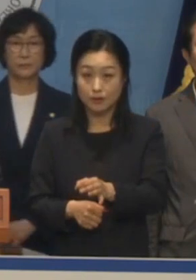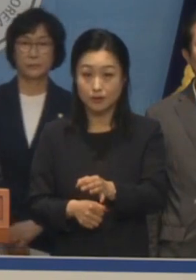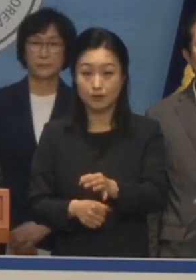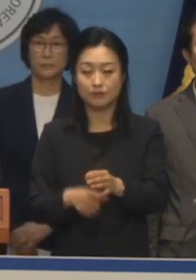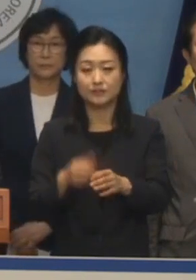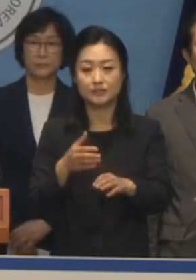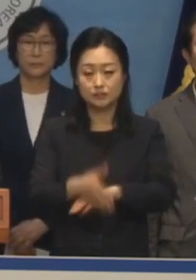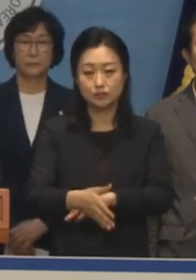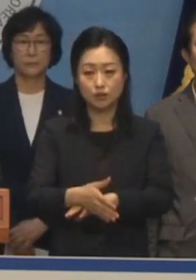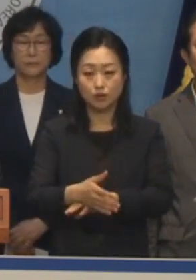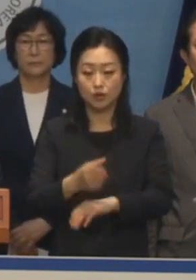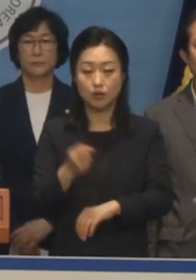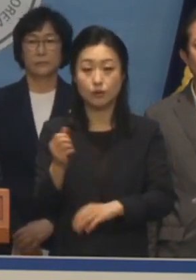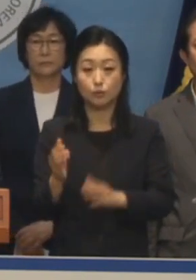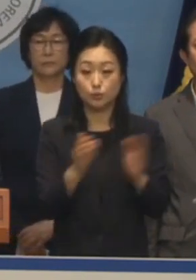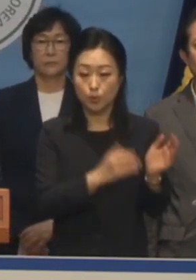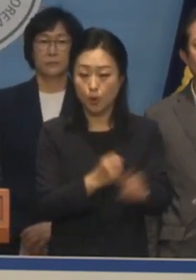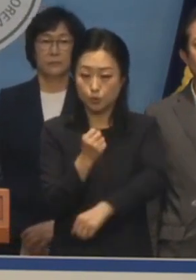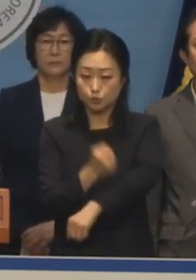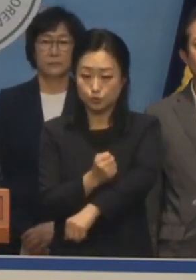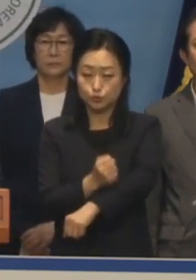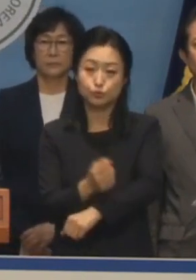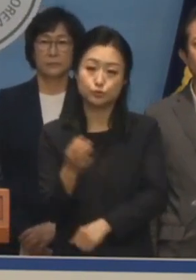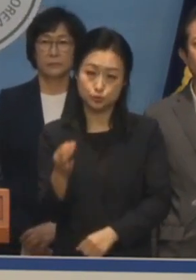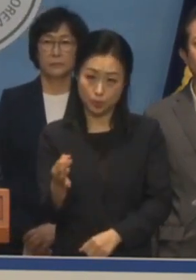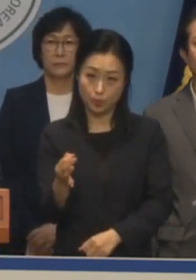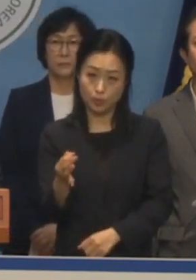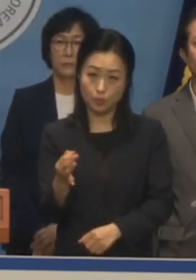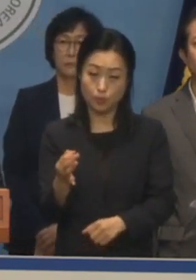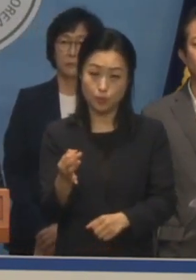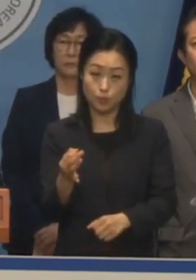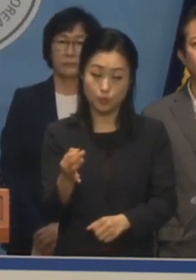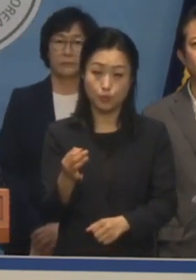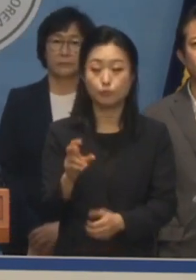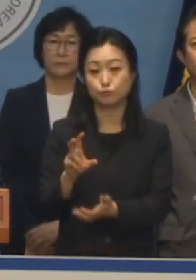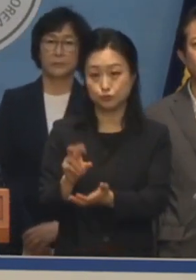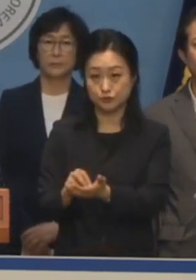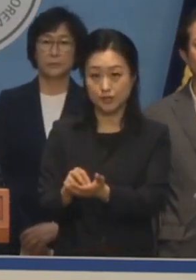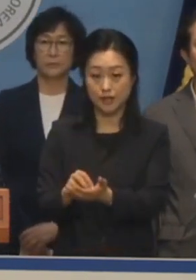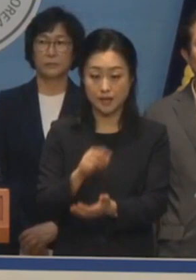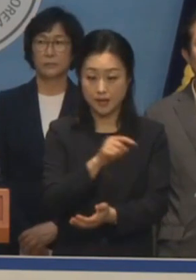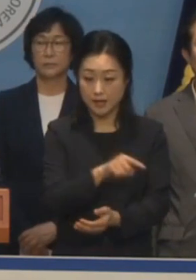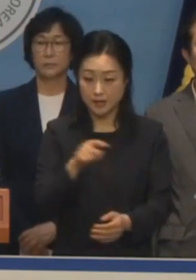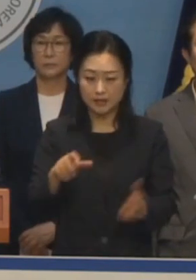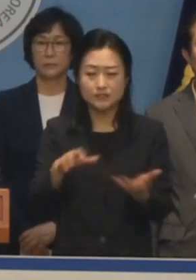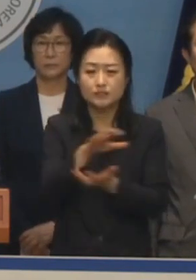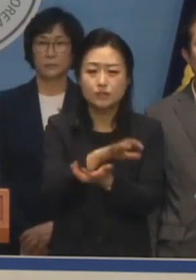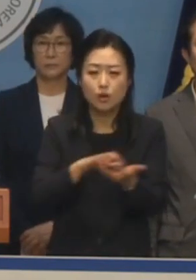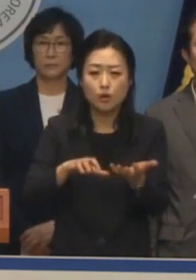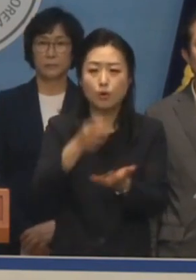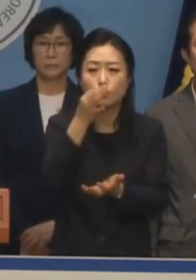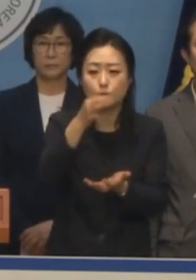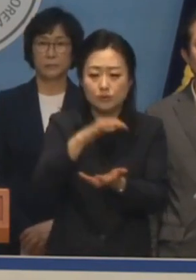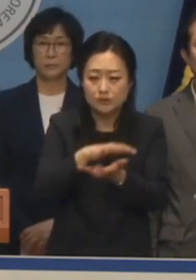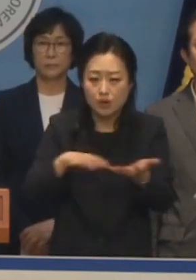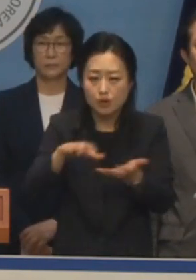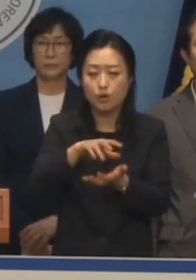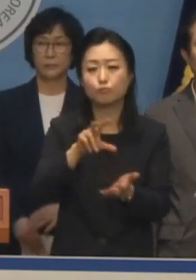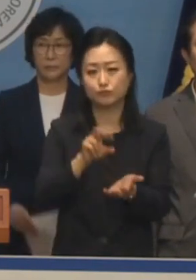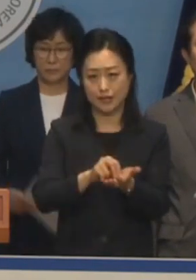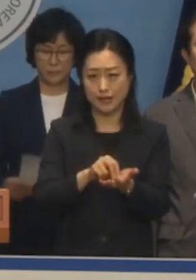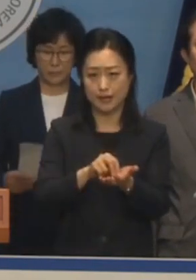수수료를 분리해서 예치하지 않은 이런 제도를 어떻게 할 것인가의 문제가 핵심이라고